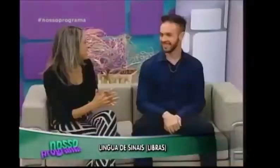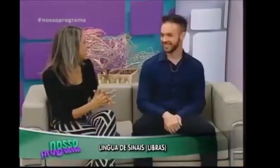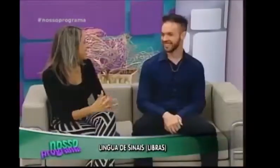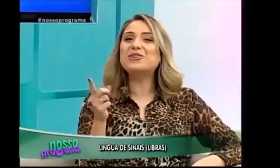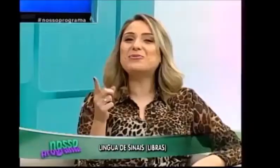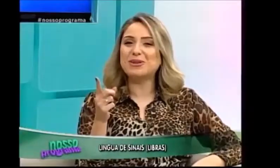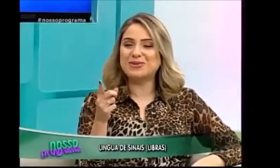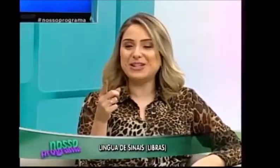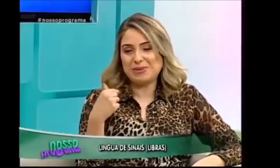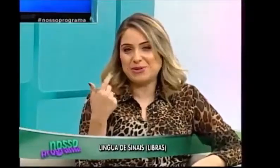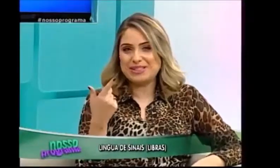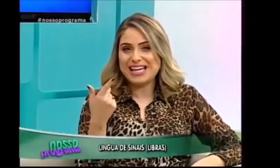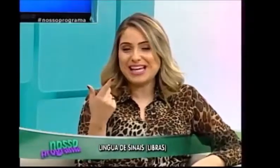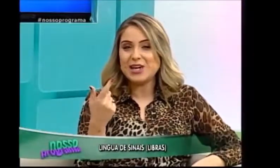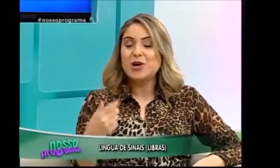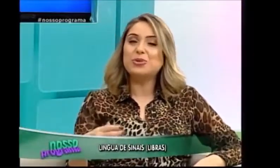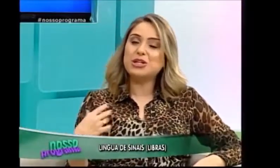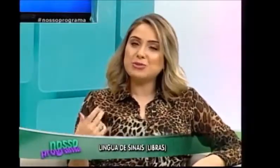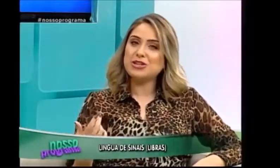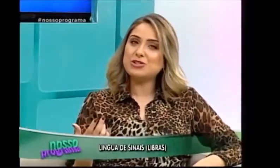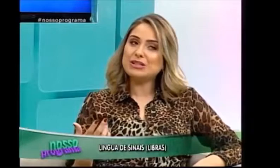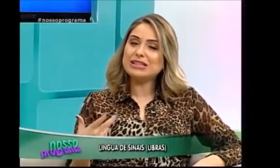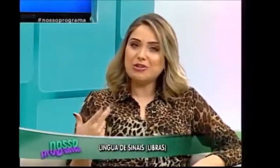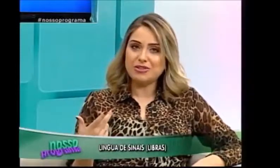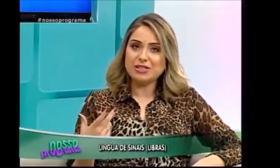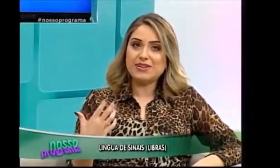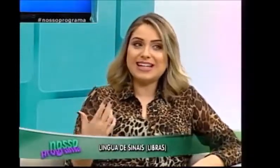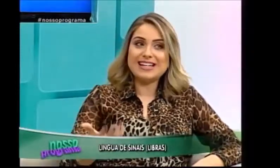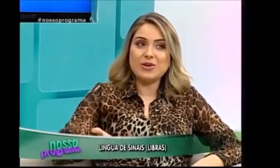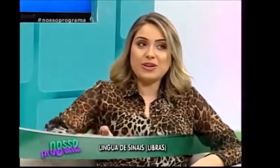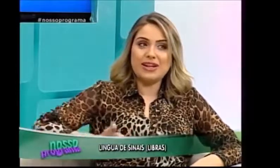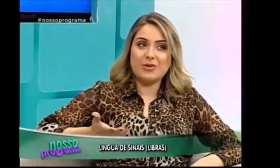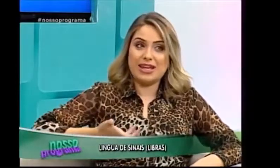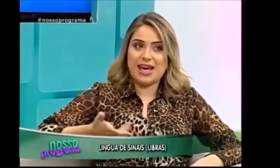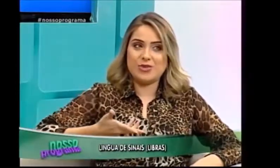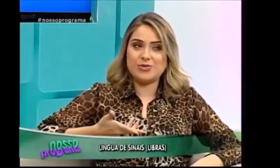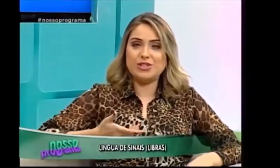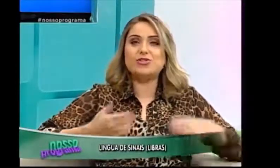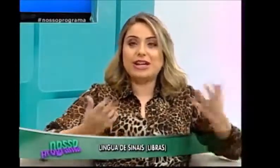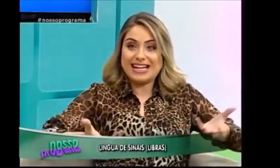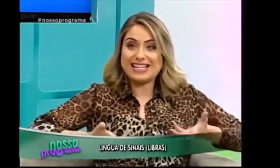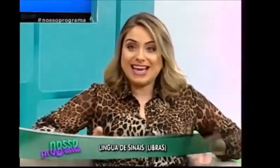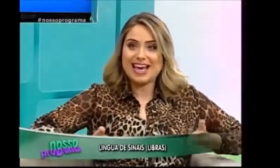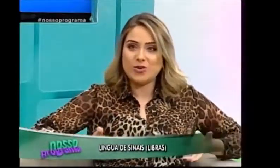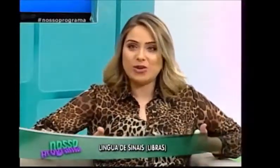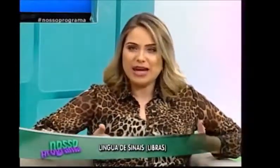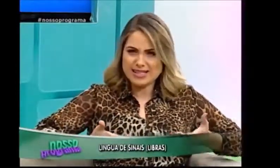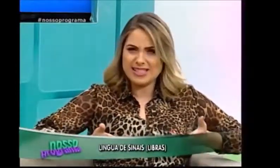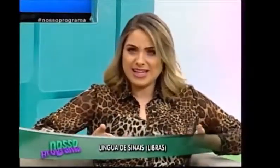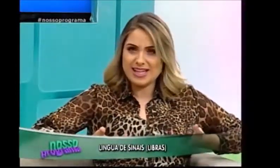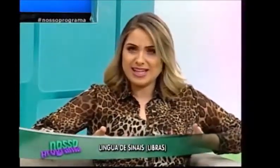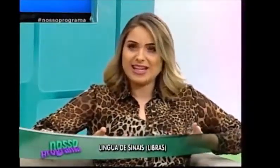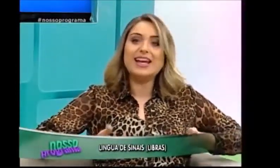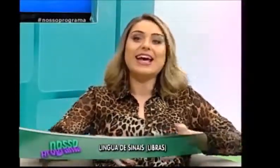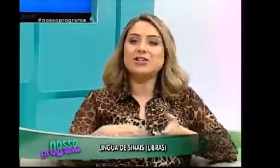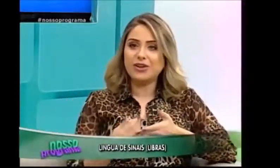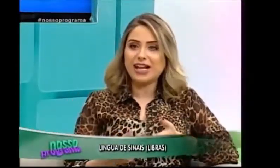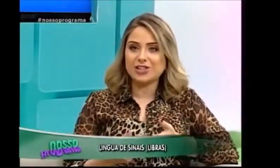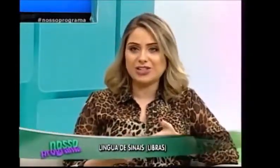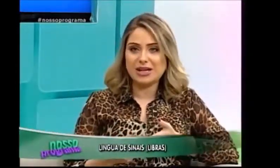Mas eu perguntei porque eu imagino que talvez falar eu quero e de falar quero é assim, né? É diferente, né?